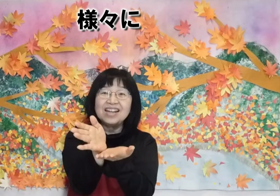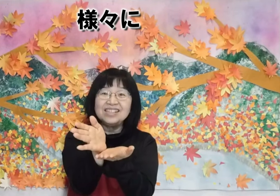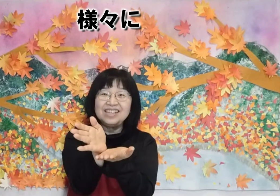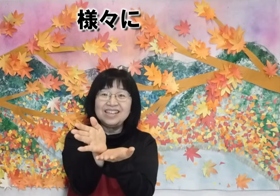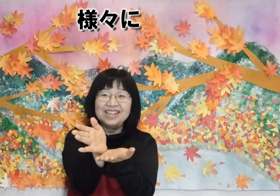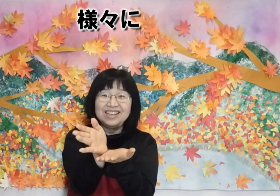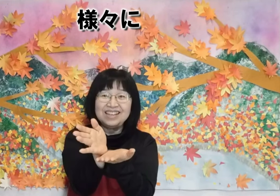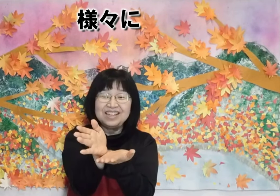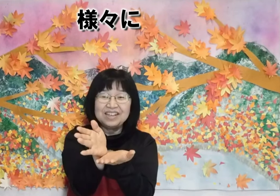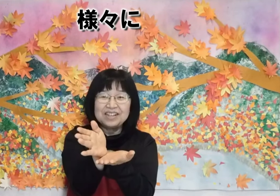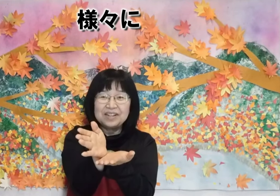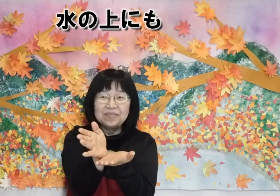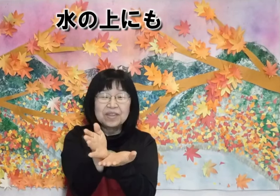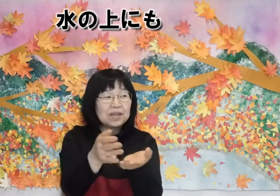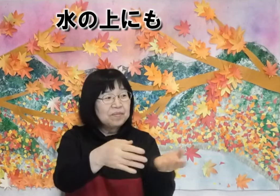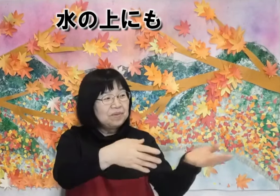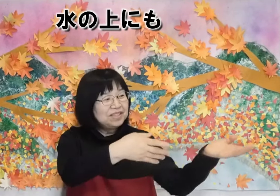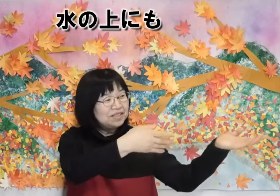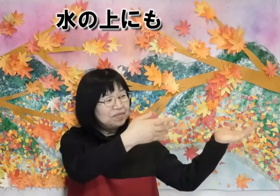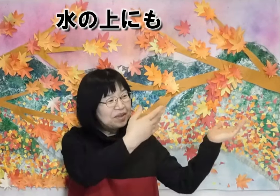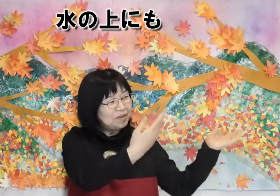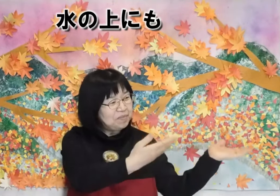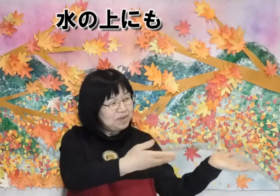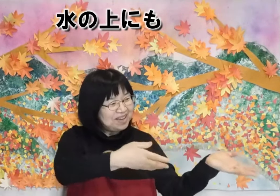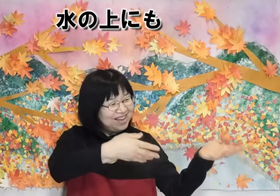に 水、